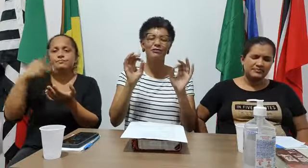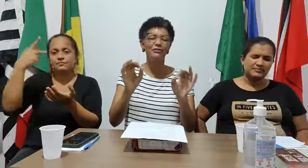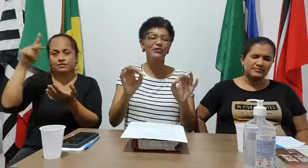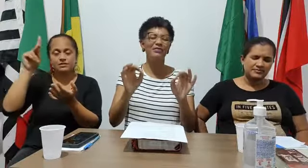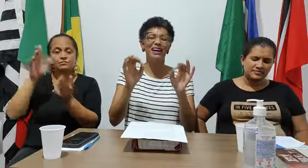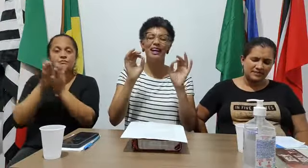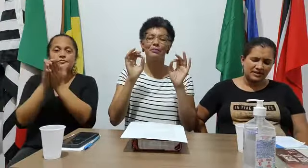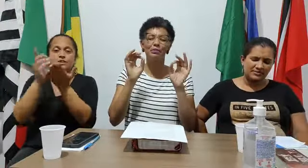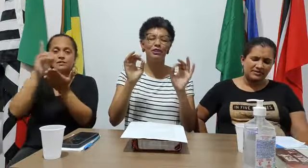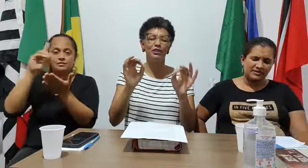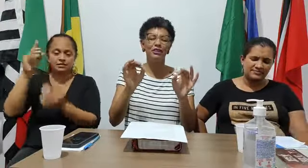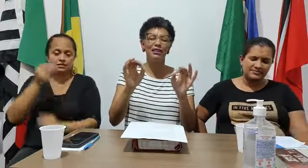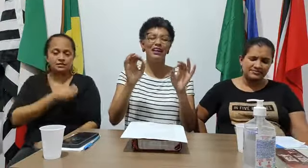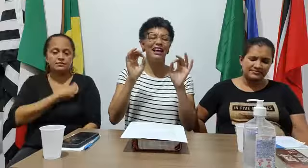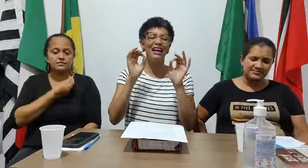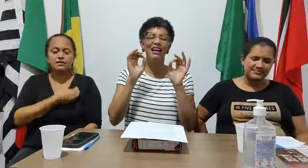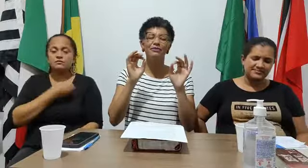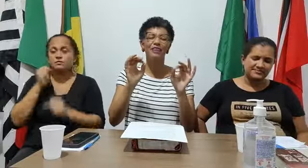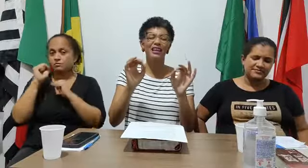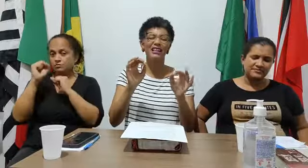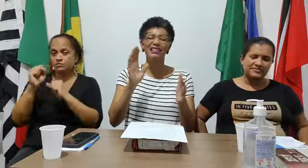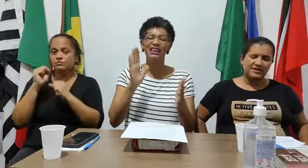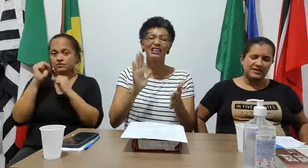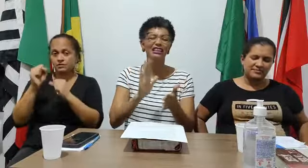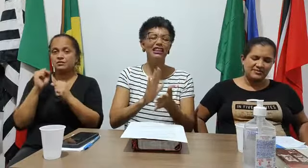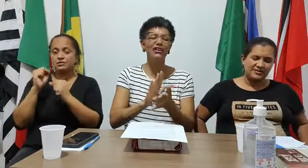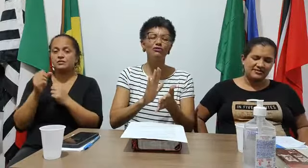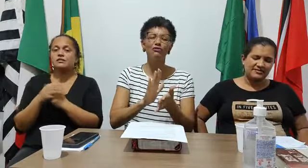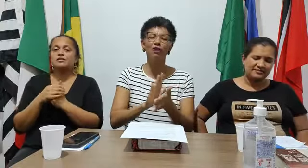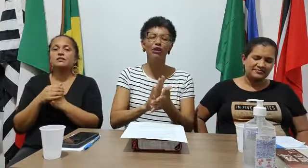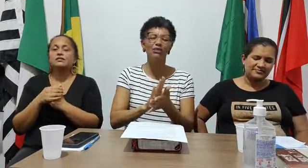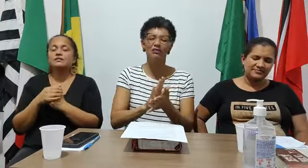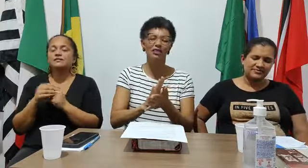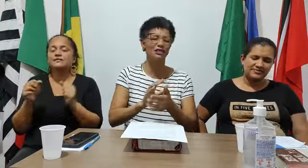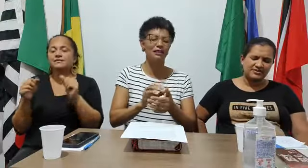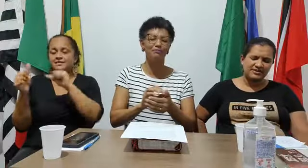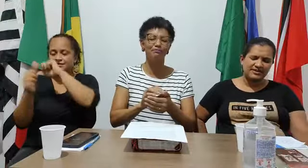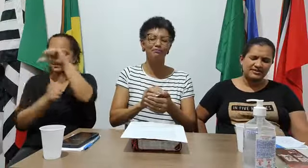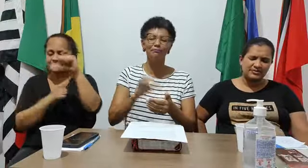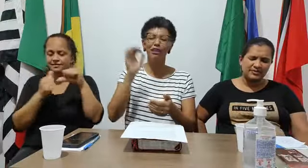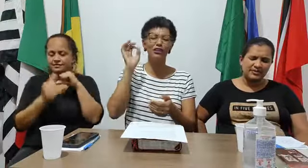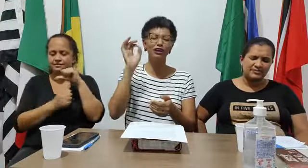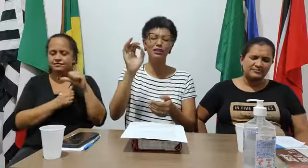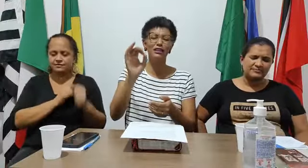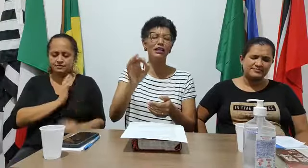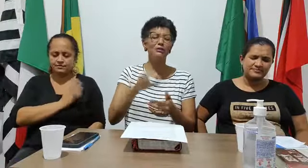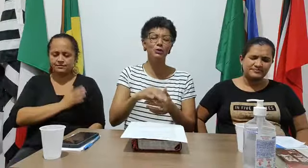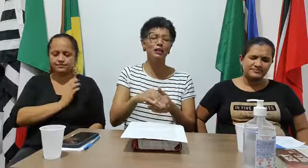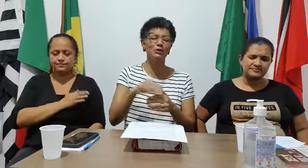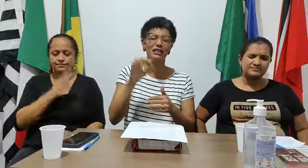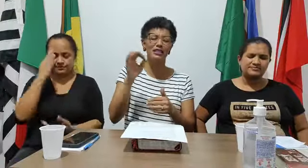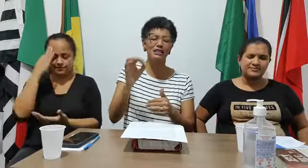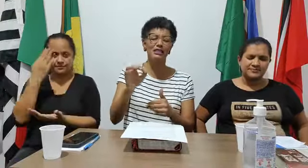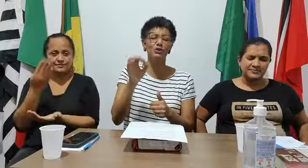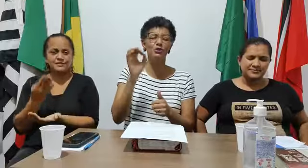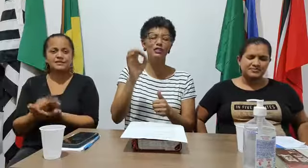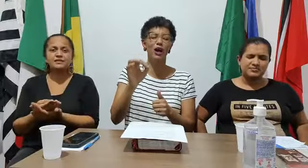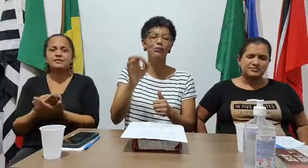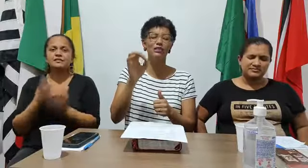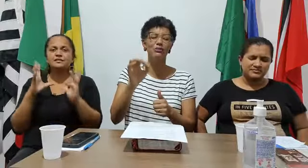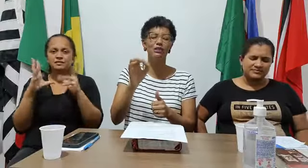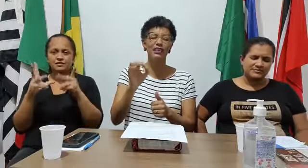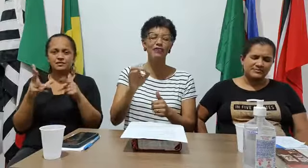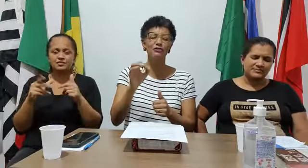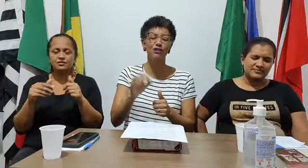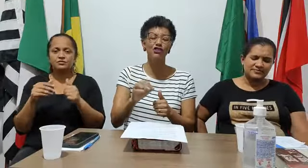ela é viva, ela é poderosa, ela é eficaz e ela não volta vazia. Verdade. Nós cremos, Pai, no que está escrito no